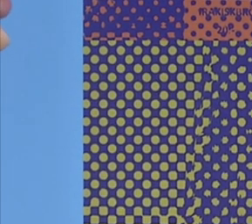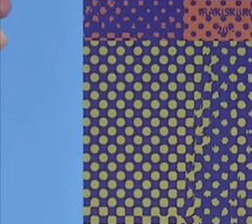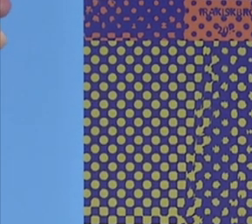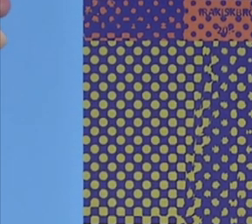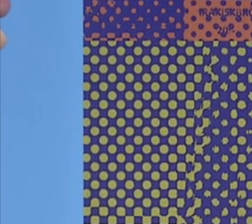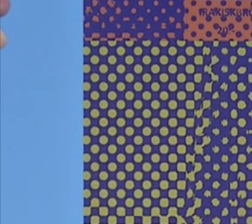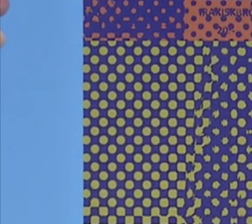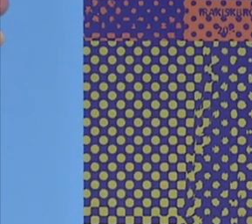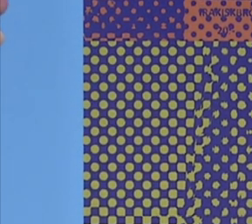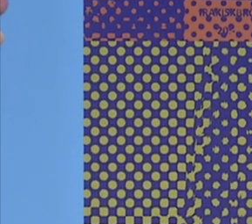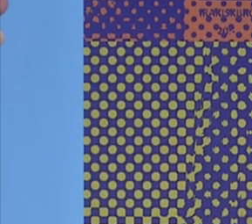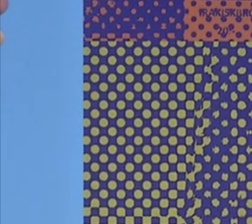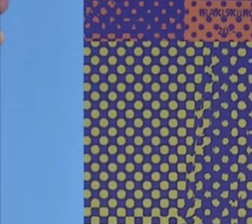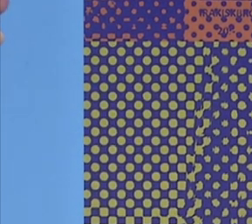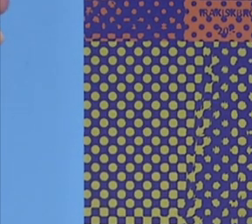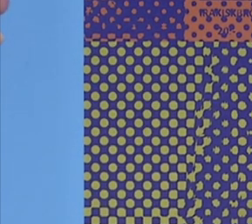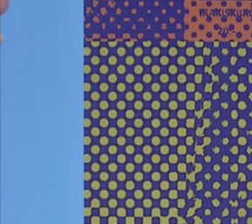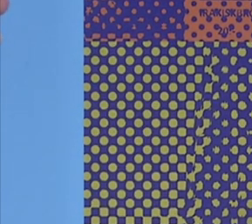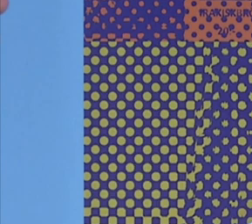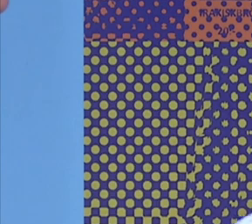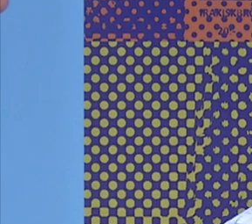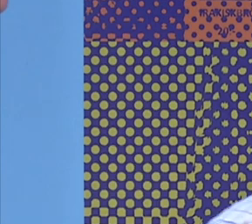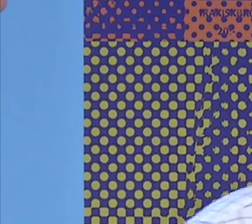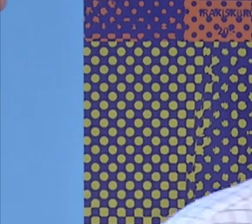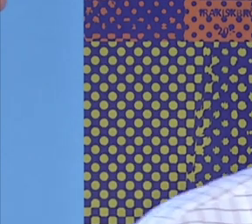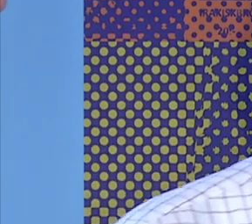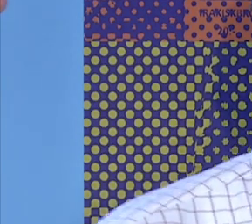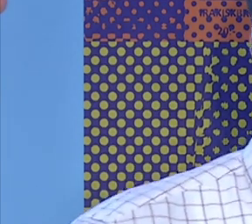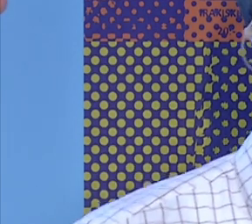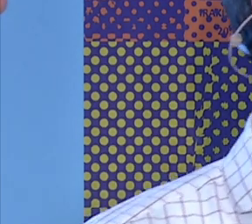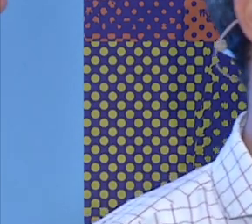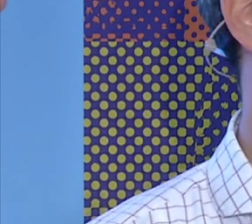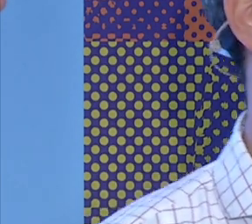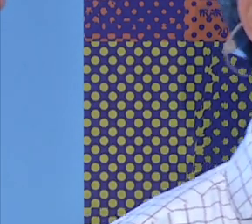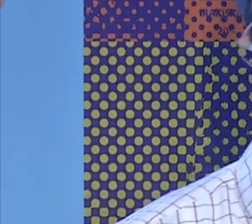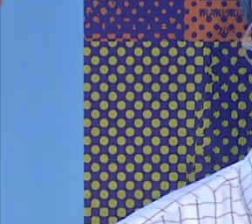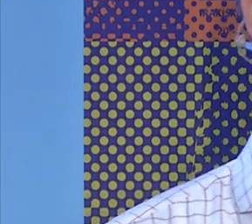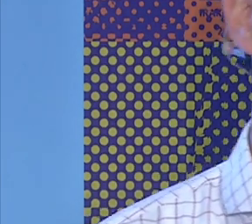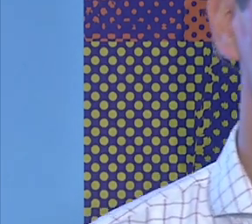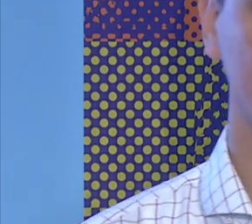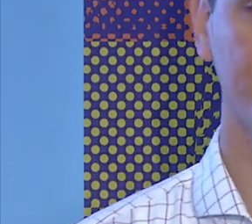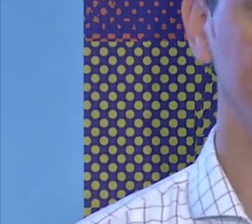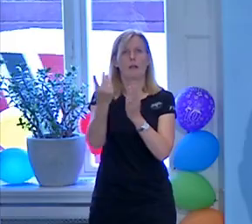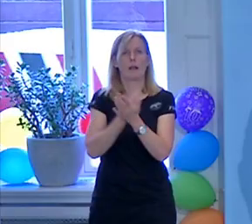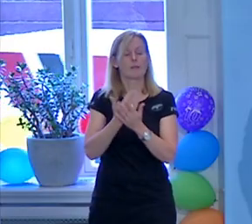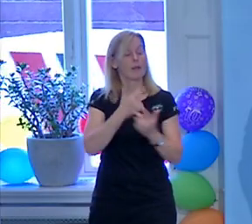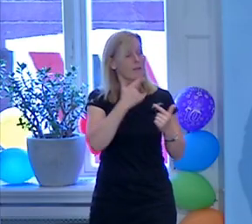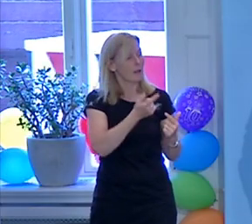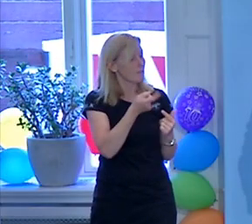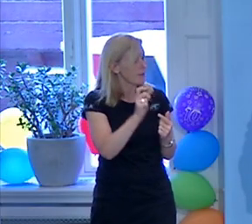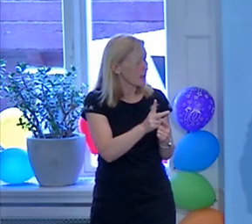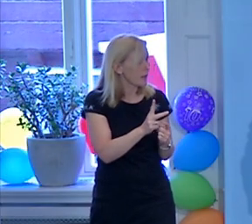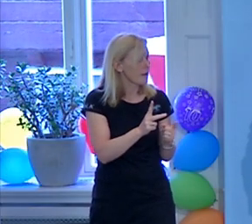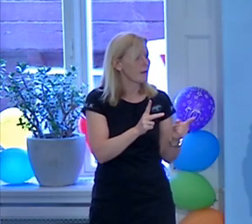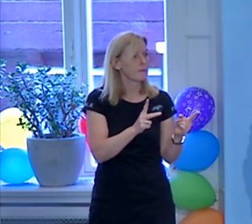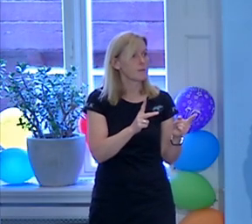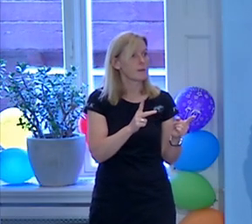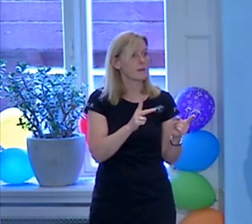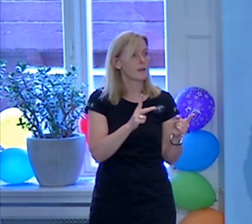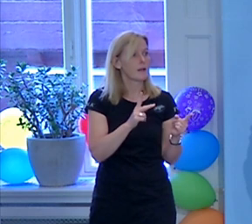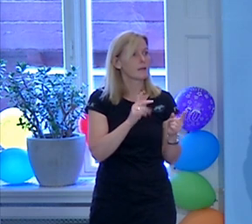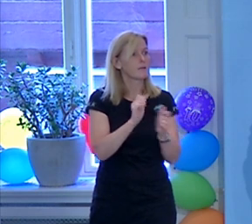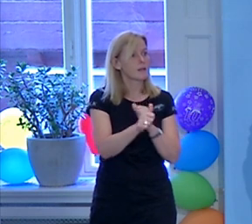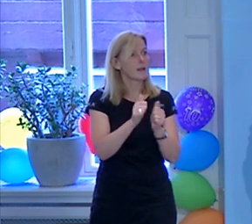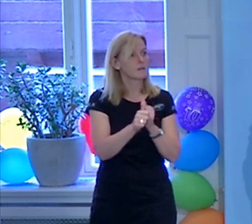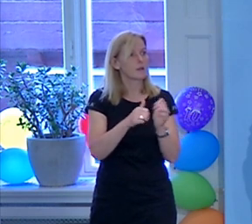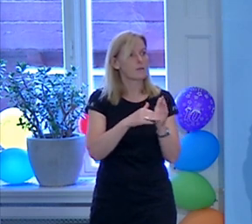här att organisationen inte alls är rustad att möta detta. Tack Filip, tack för frågan. Vi har en representant